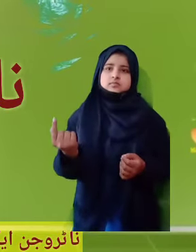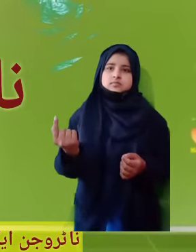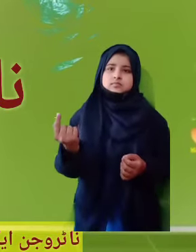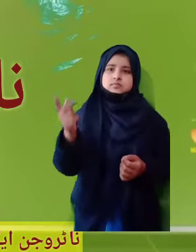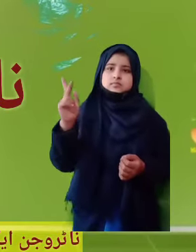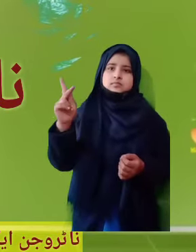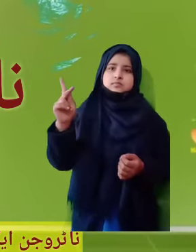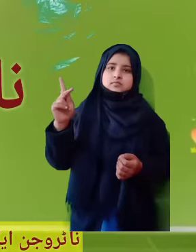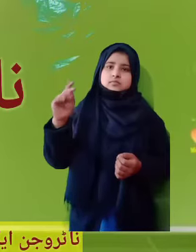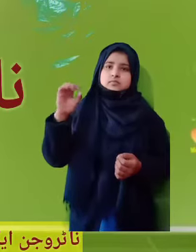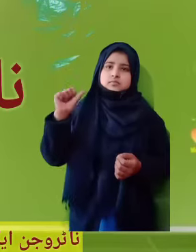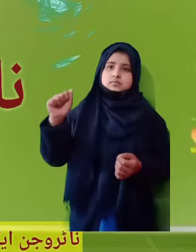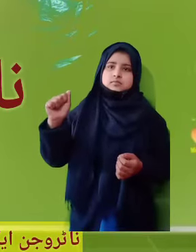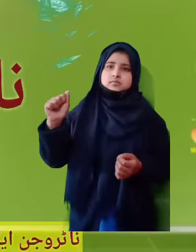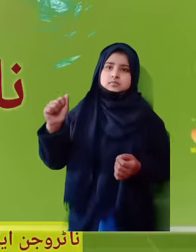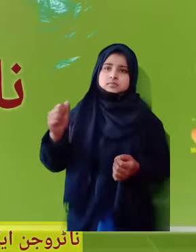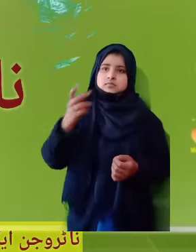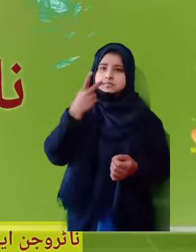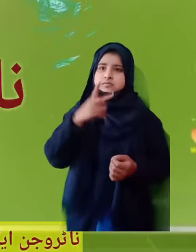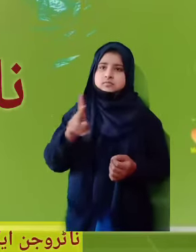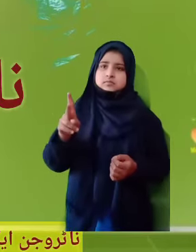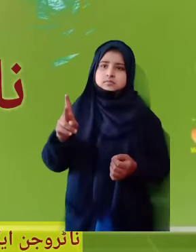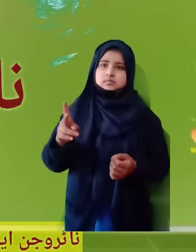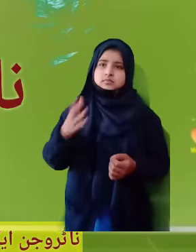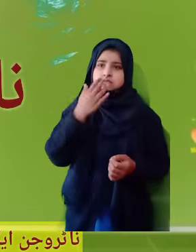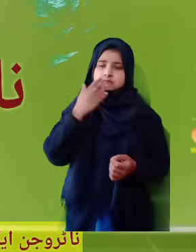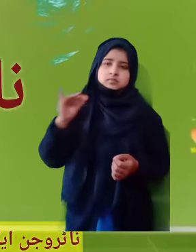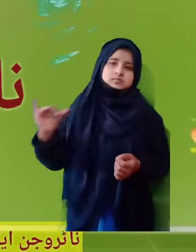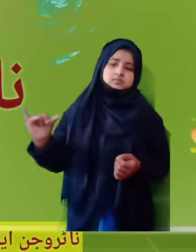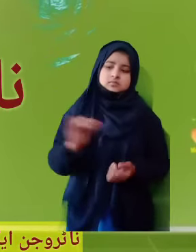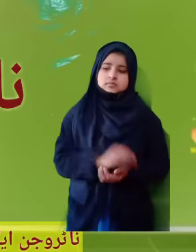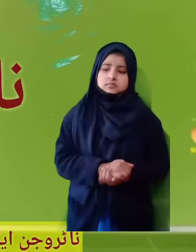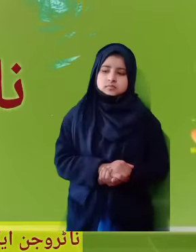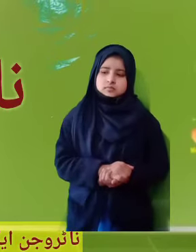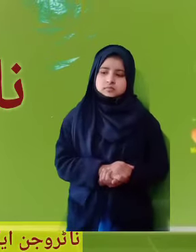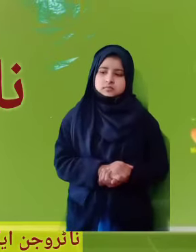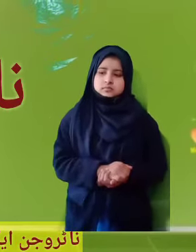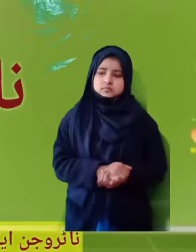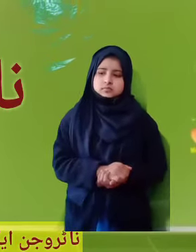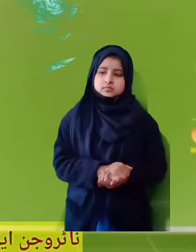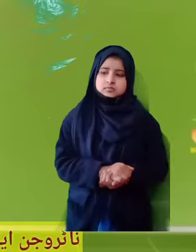गैस का नाम है।